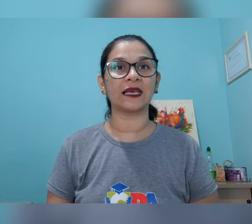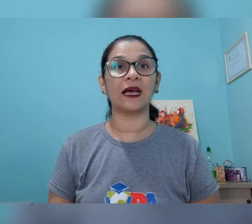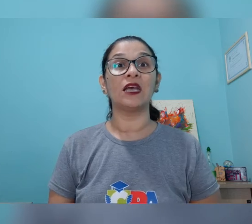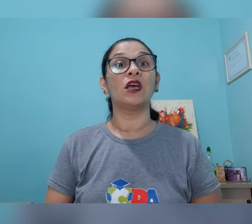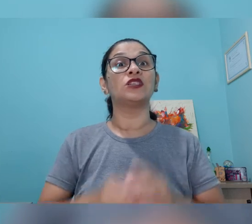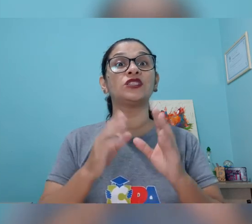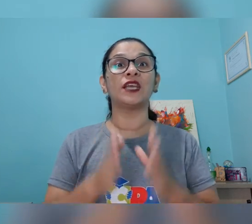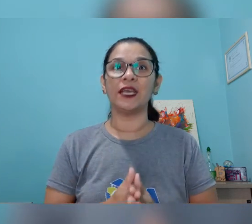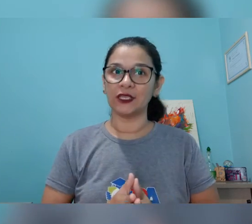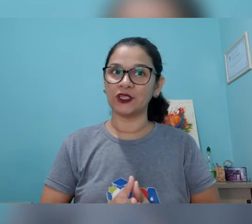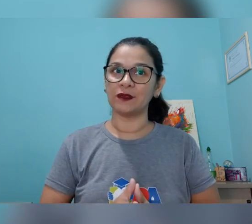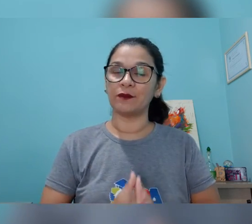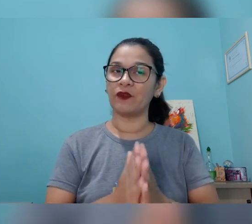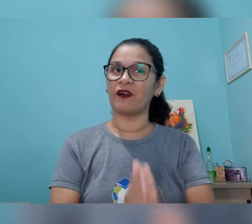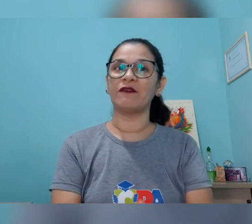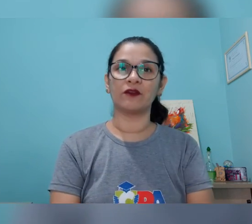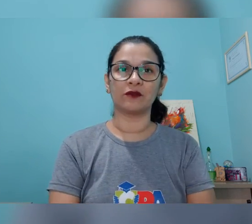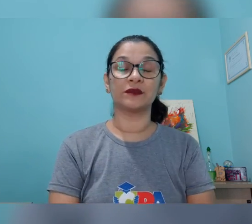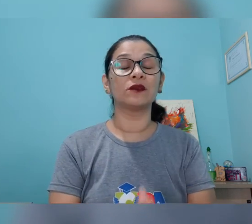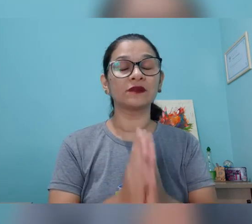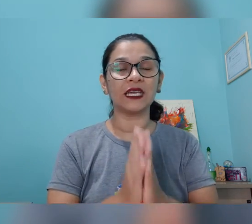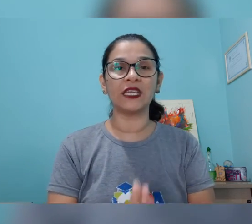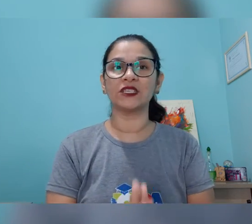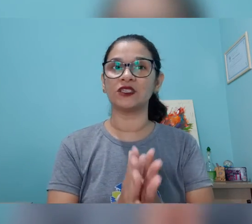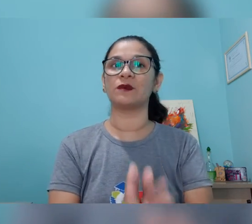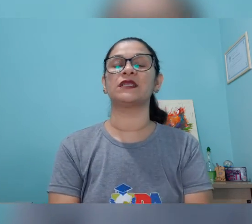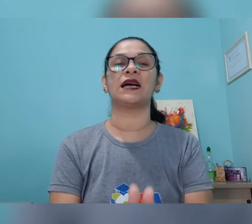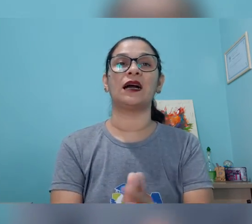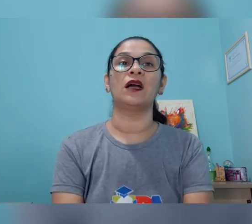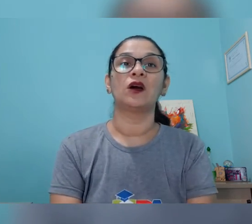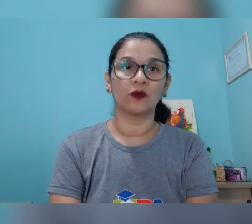pesquisar. Gente, por favor, não deixem de mandar os